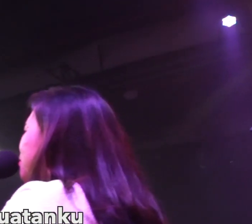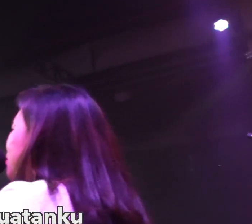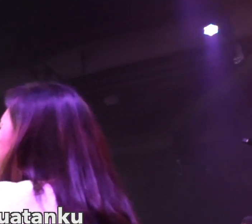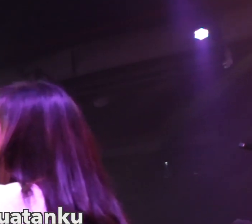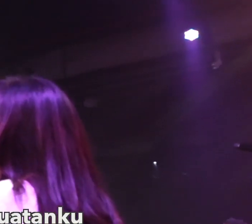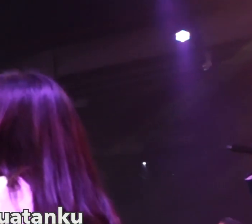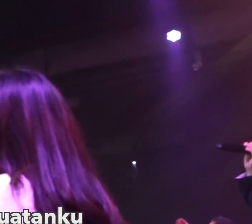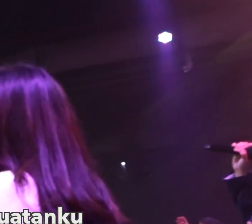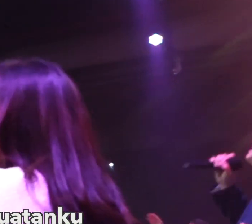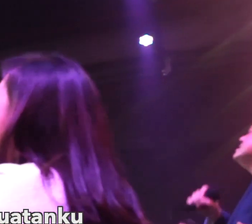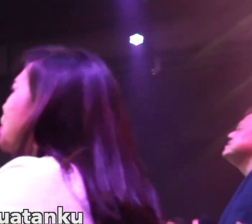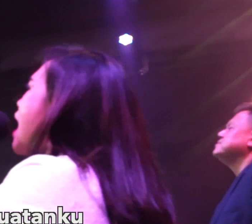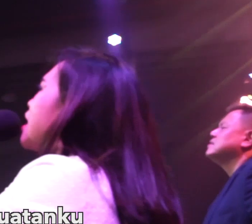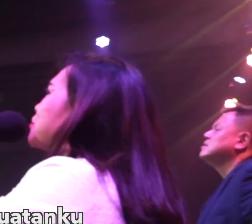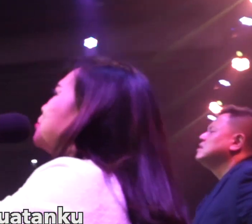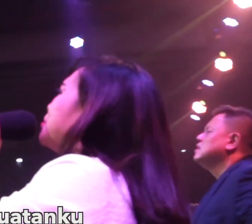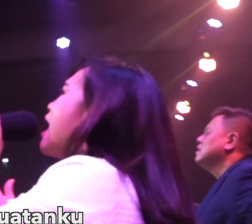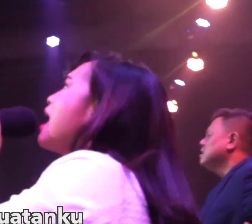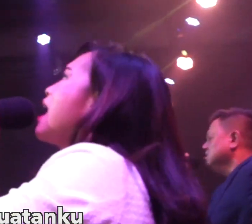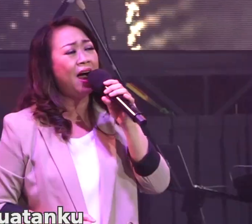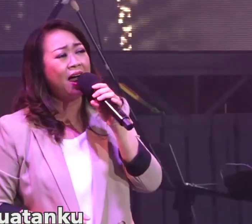Kaulah Tuhan,